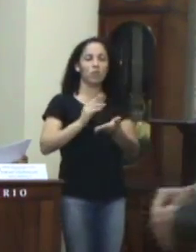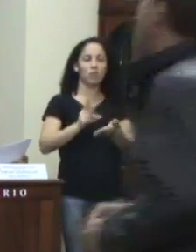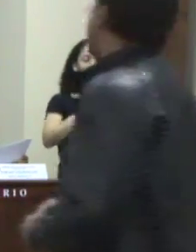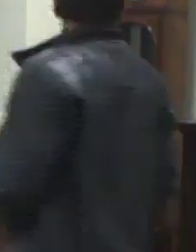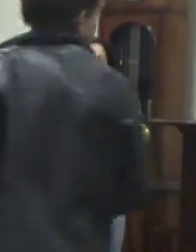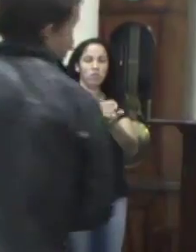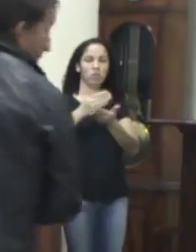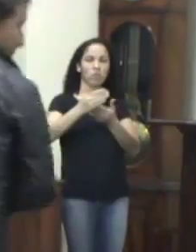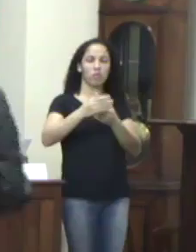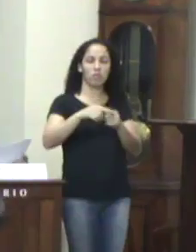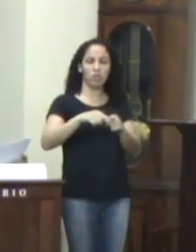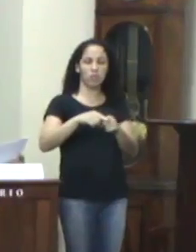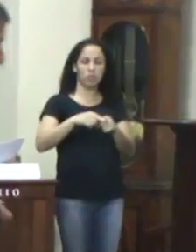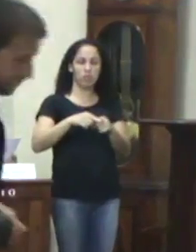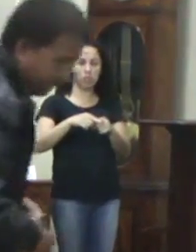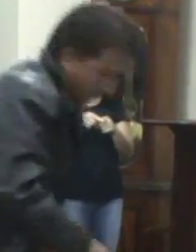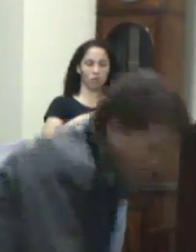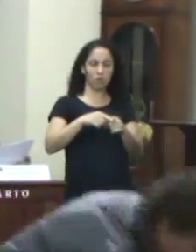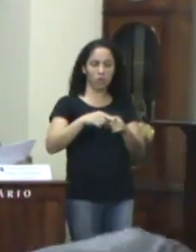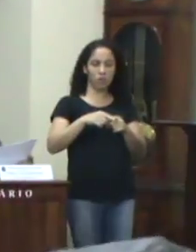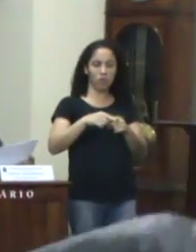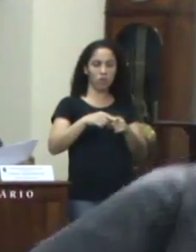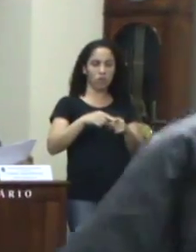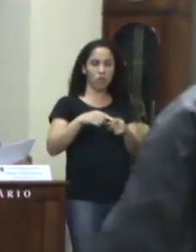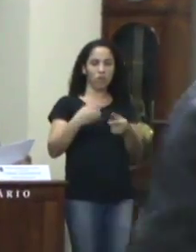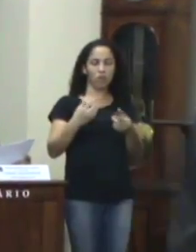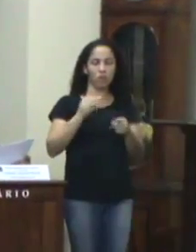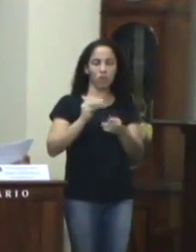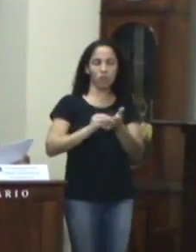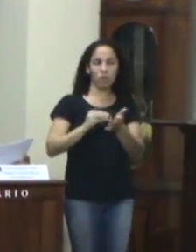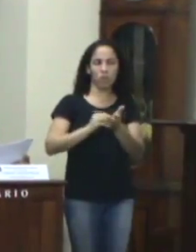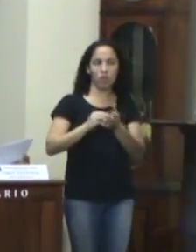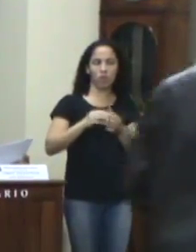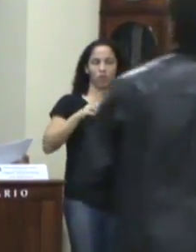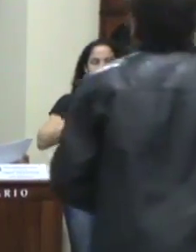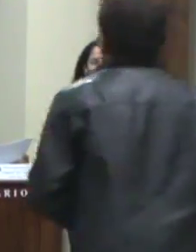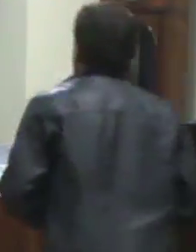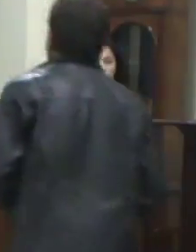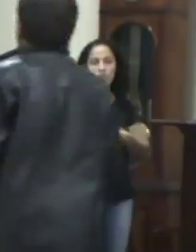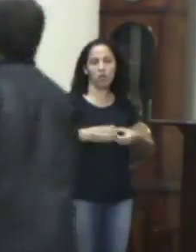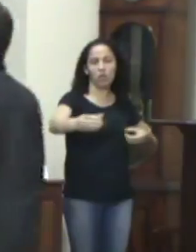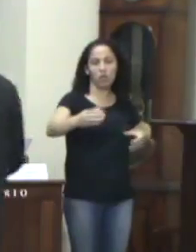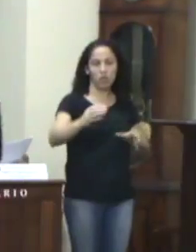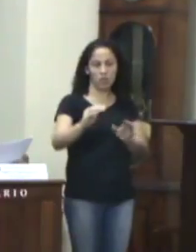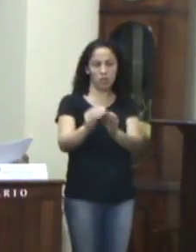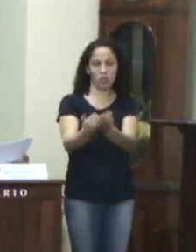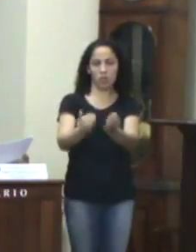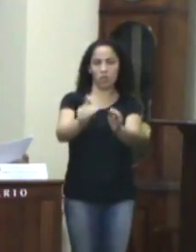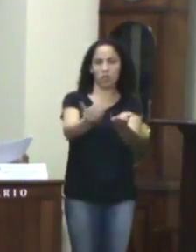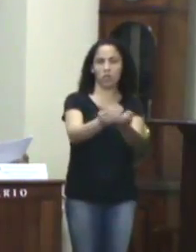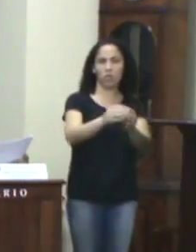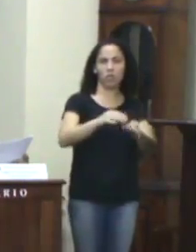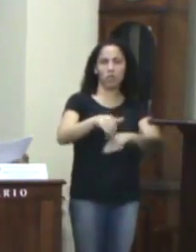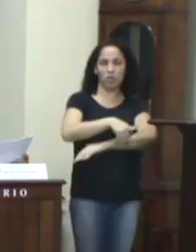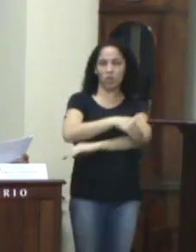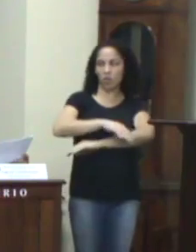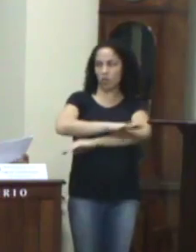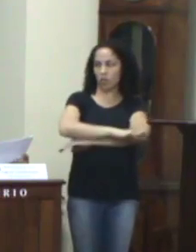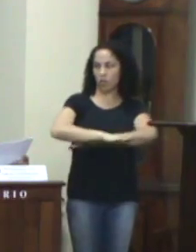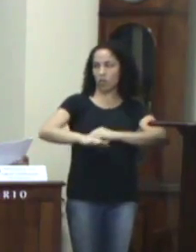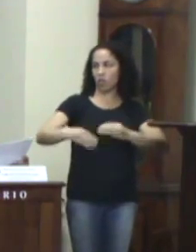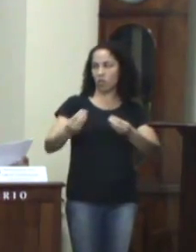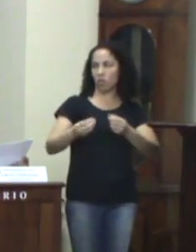companhia. Por toda a parte são serviços inacabados, buracos, lama, calçamento e passeios quebrados.